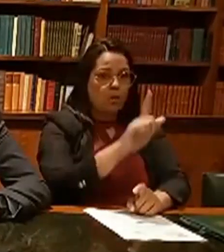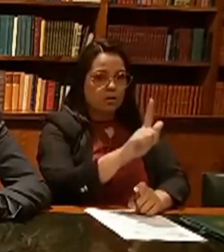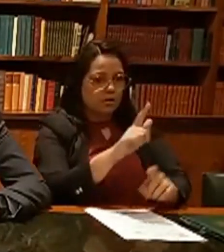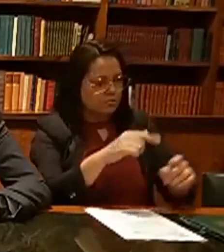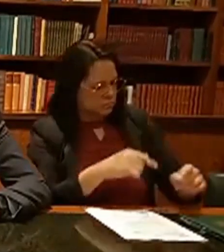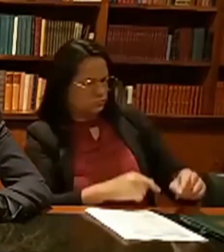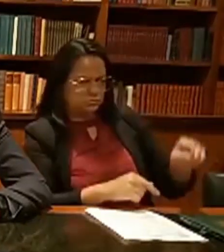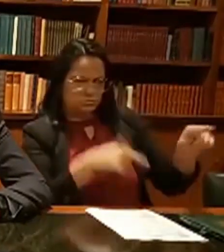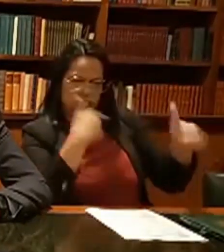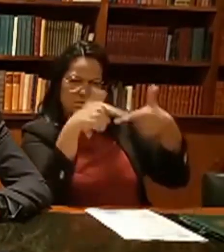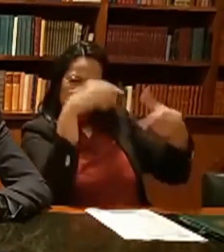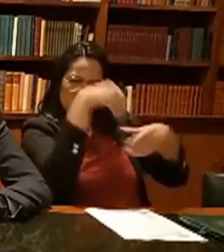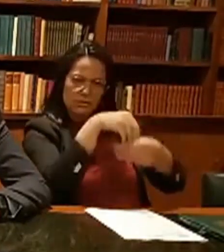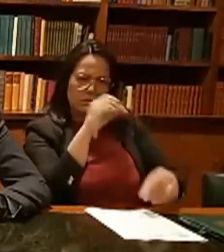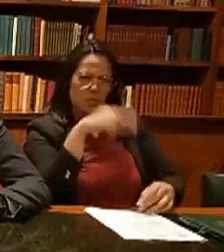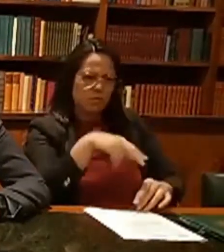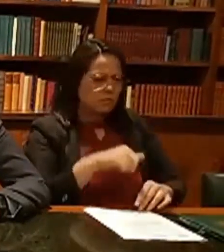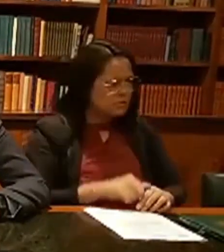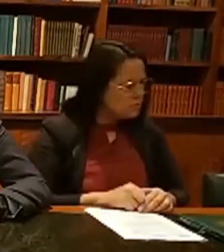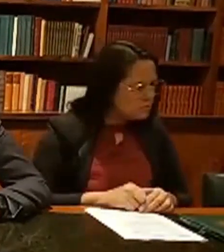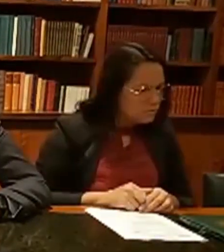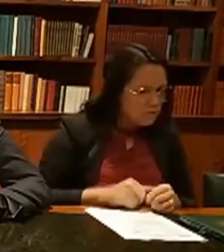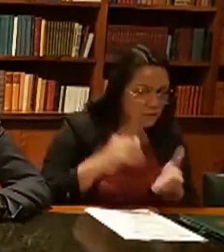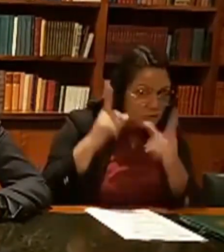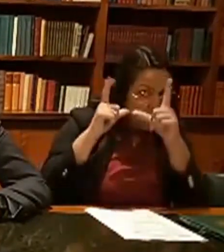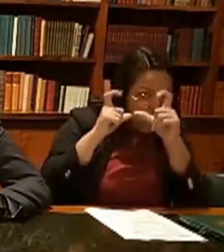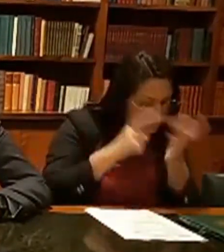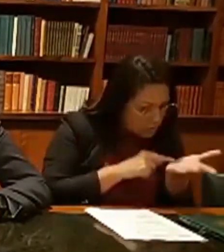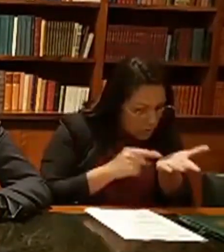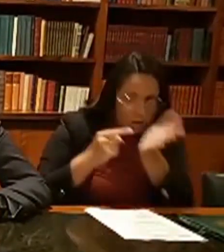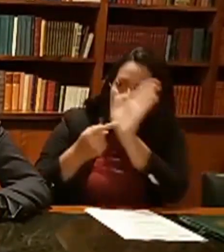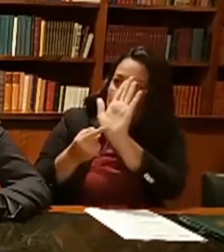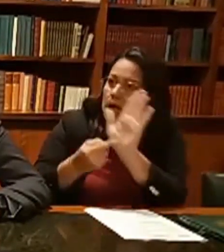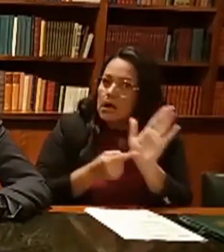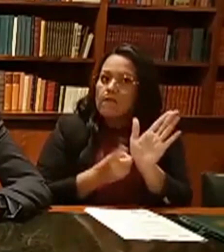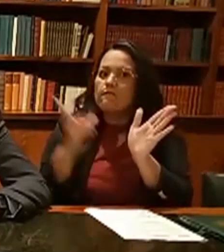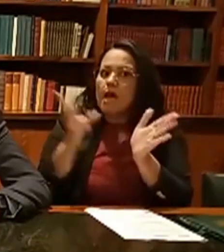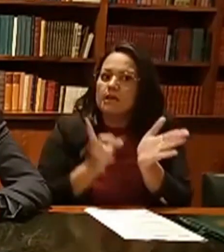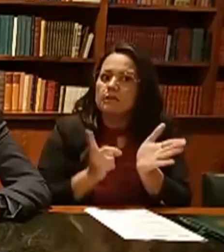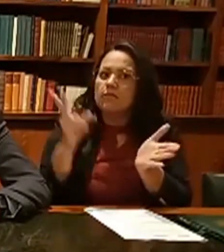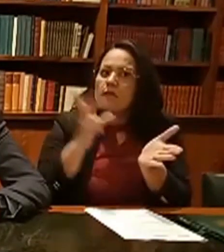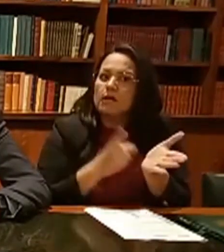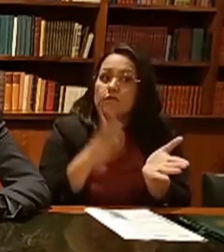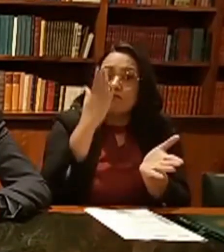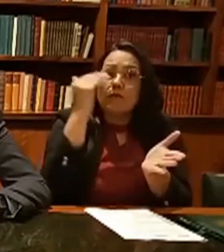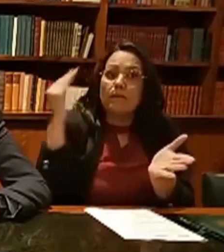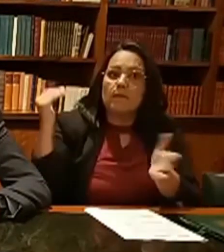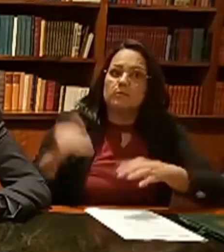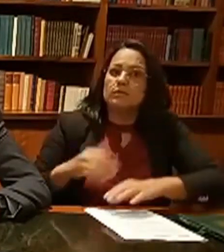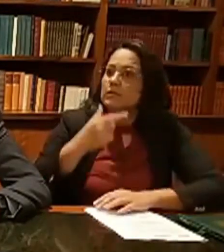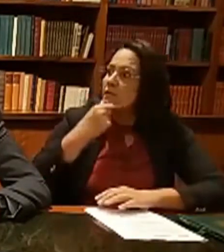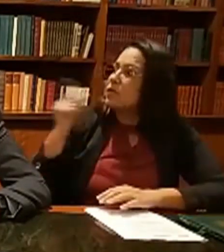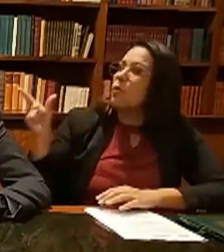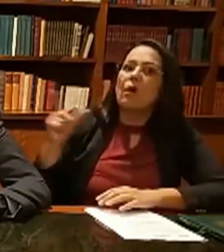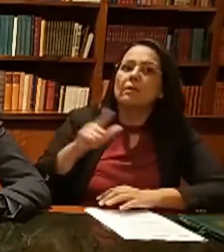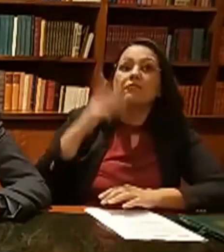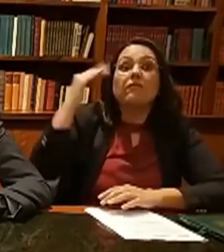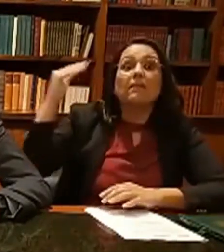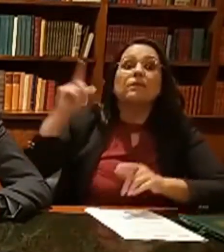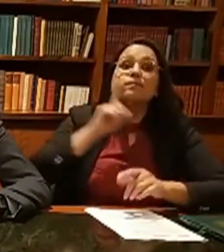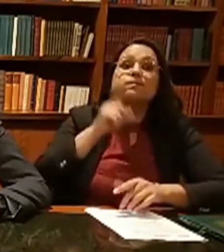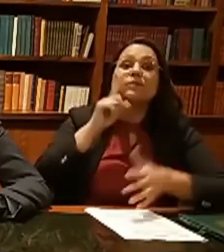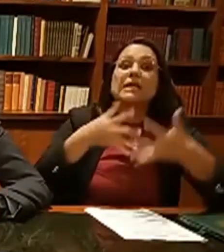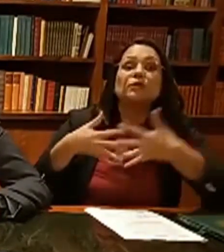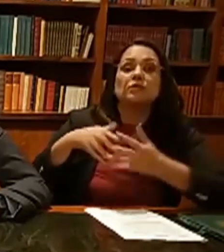material de um fotógrafo para uma ong famosa estufa no mundo eo jogo de campo que essa história quando a gente que